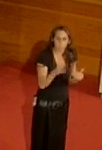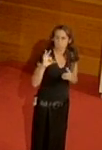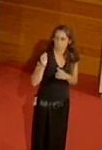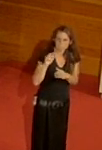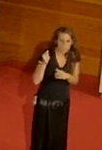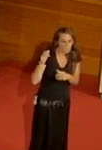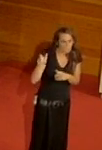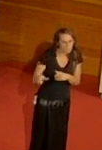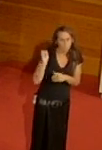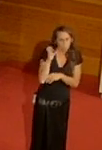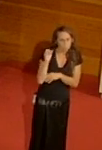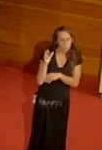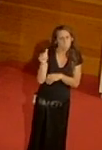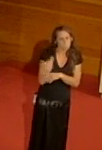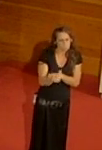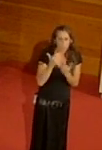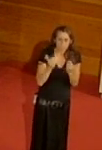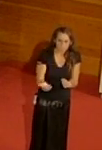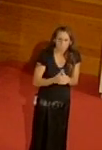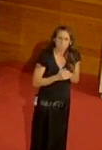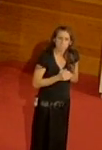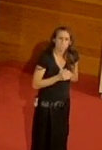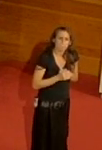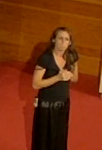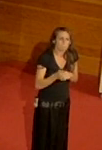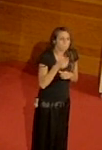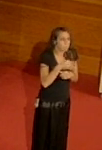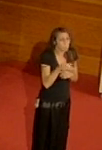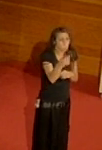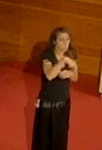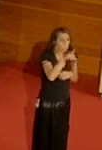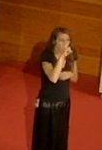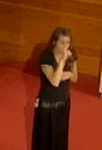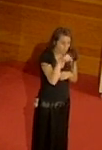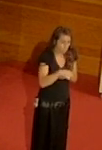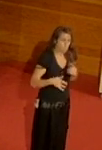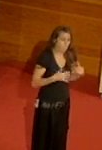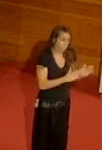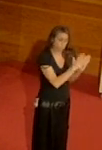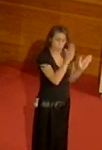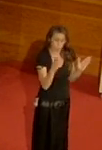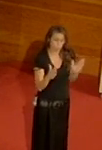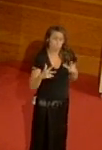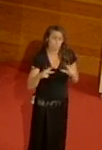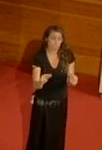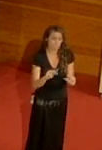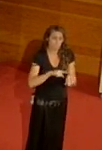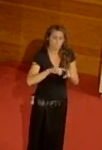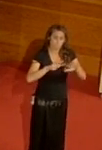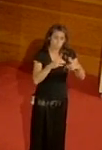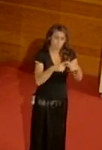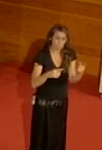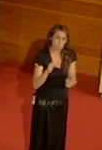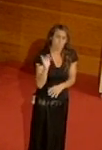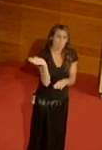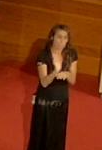por la conferencia simplemente recordarles que para finalizar el día de hoy a las 9:30 tenemos una